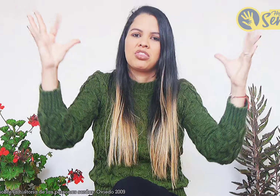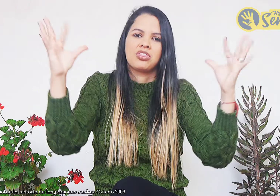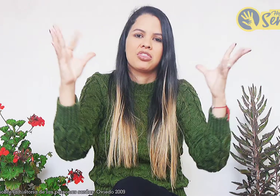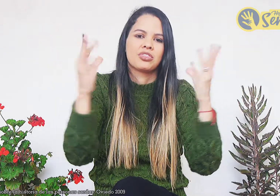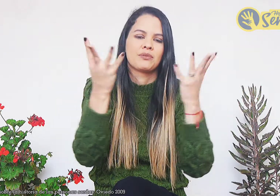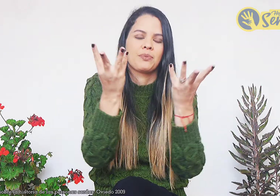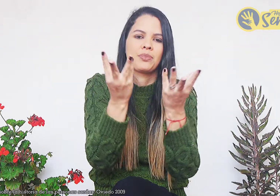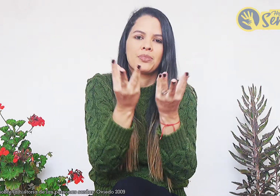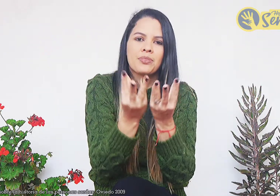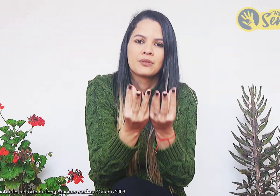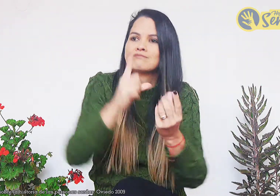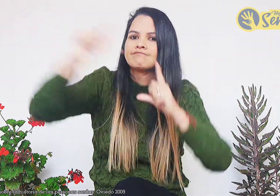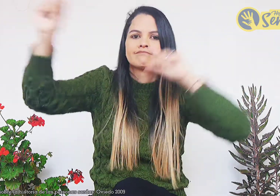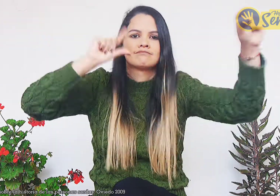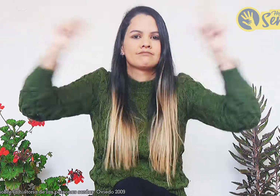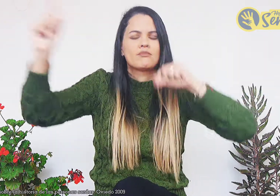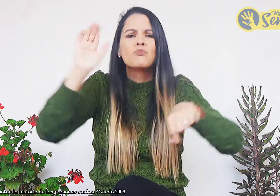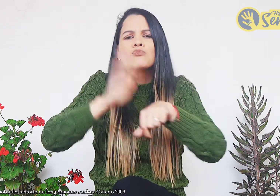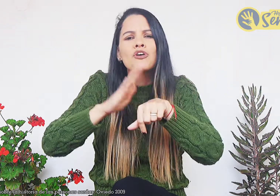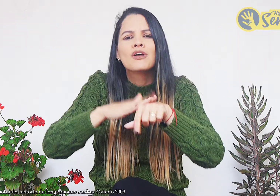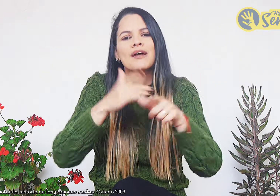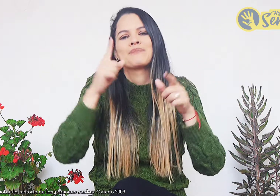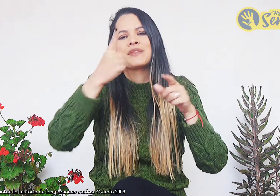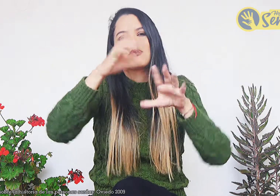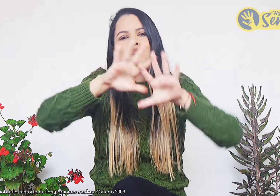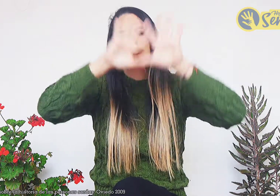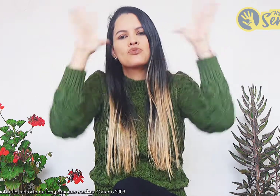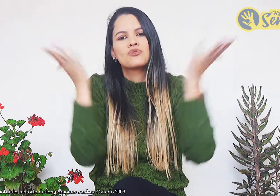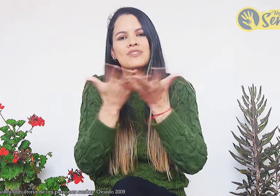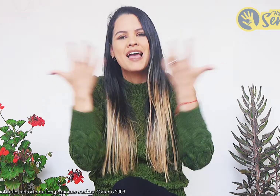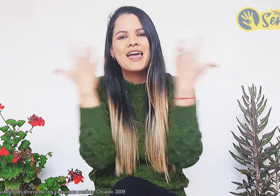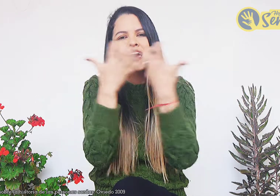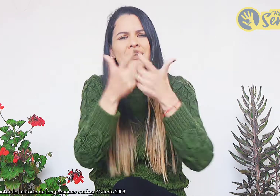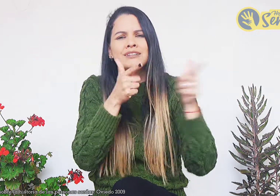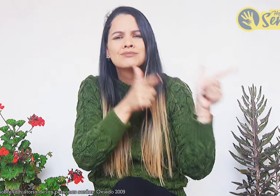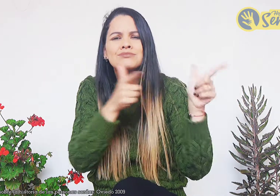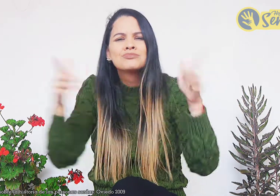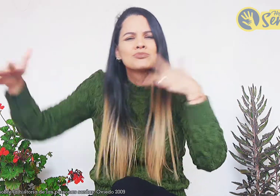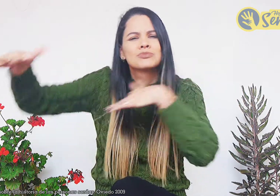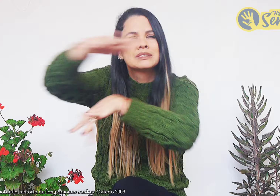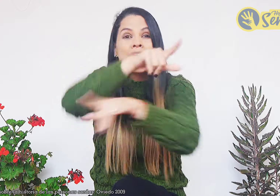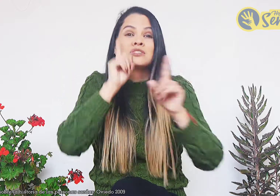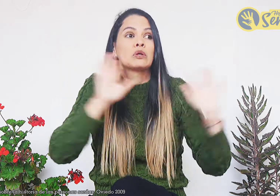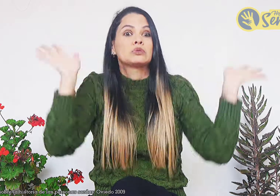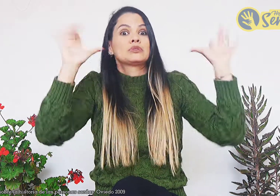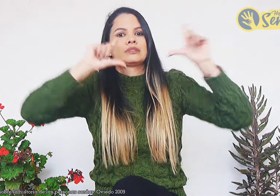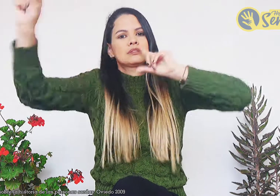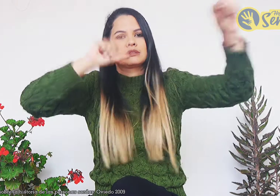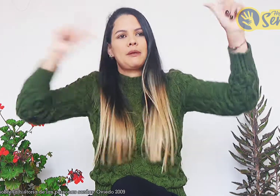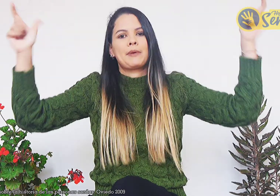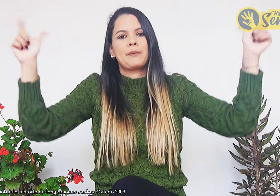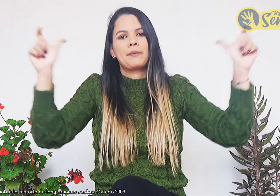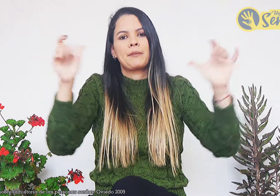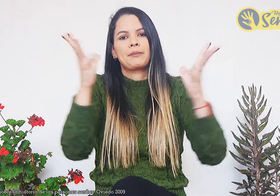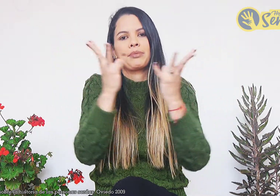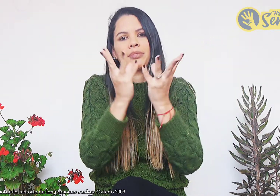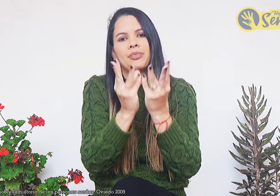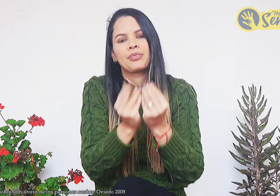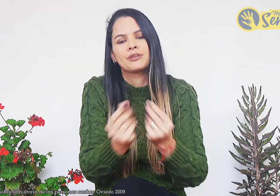y esta tradición empezó a extinguirse. Esto como consecuencia de la Primera Guerra Mundial, que muchos sordos empezaron a abandonar el